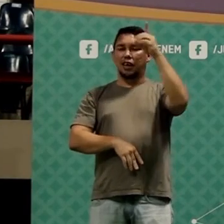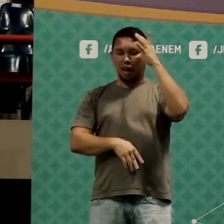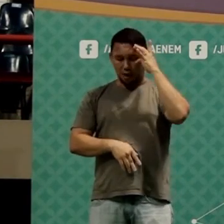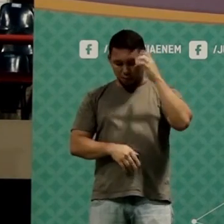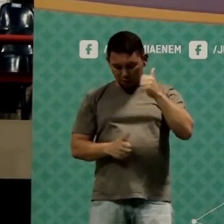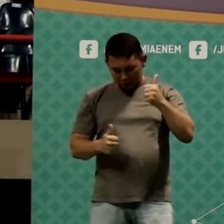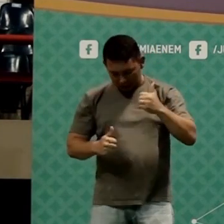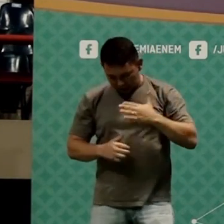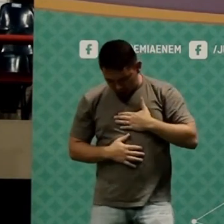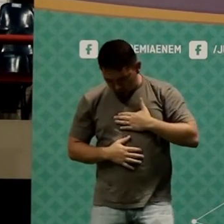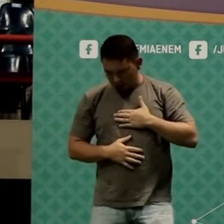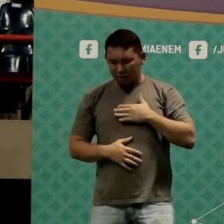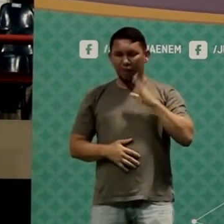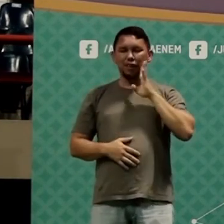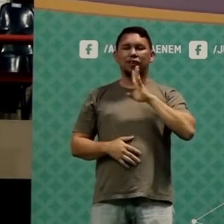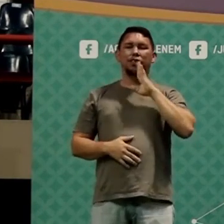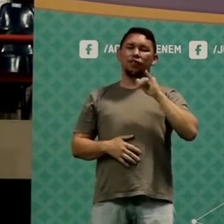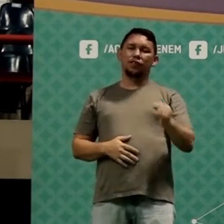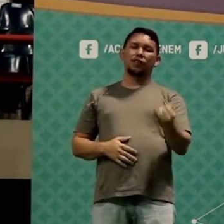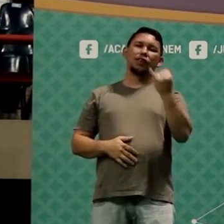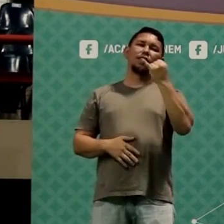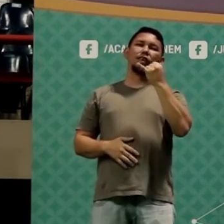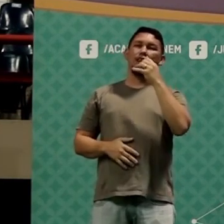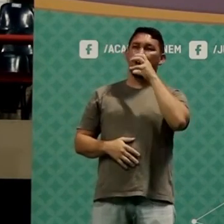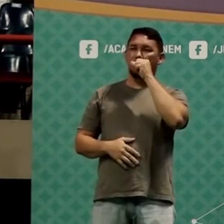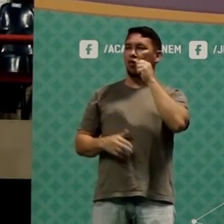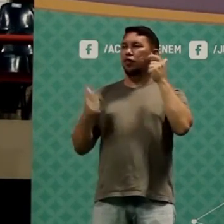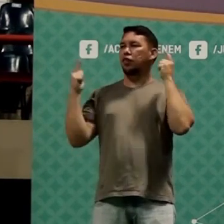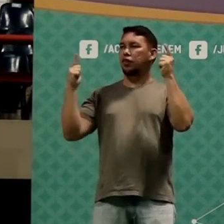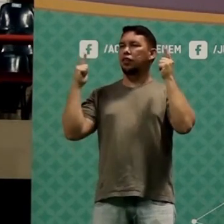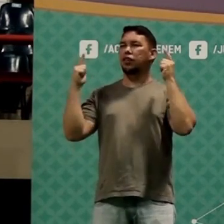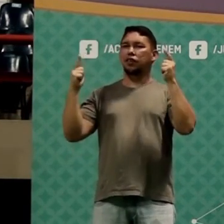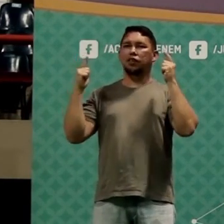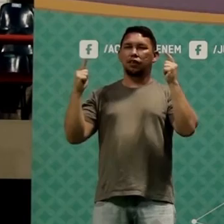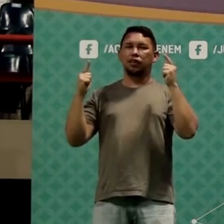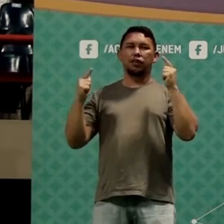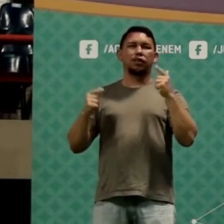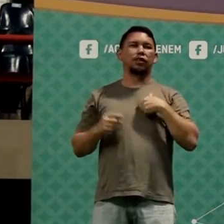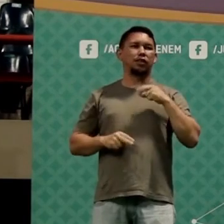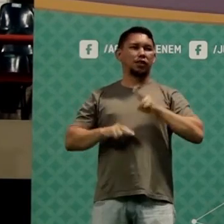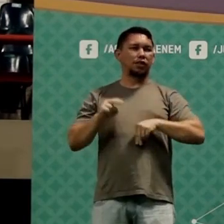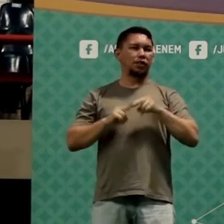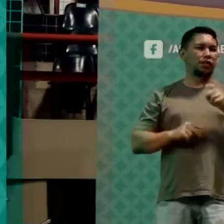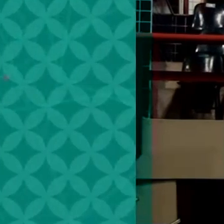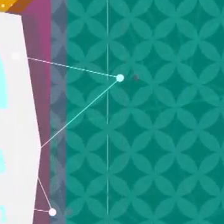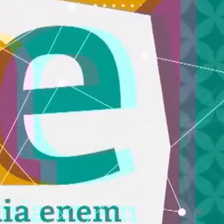d'Égua pra vocês. Aproveite aí o sábado à noite, último sábado de São João.